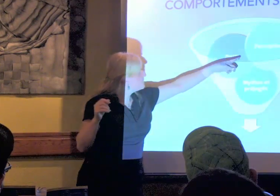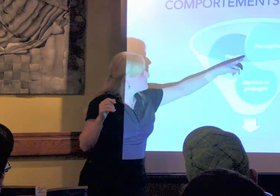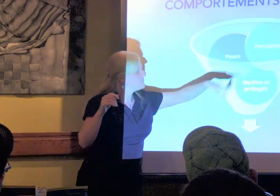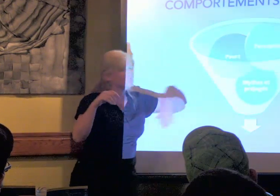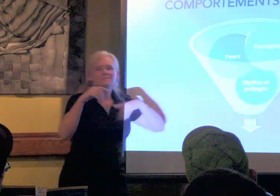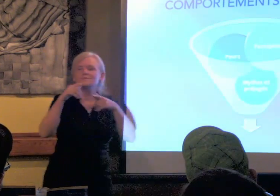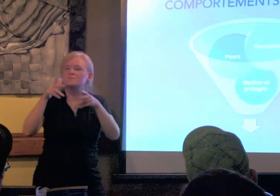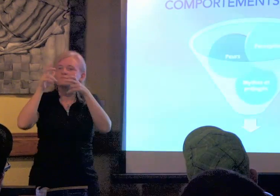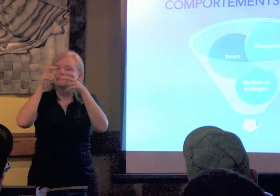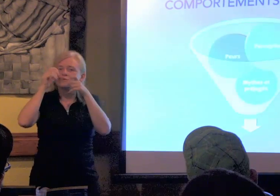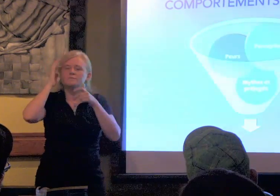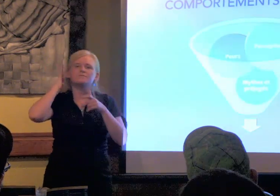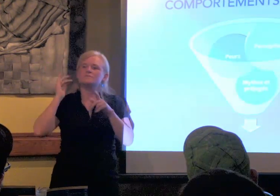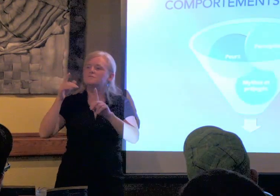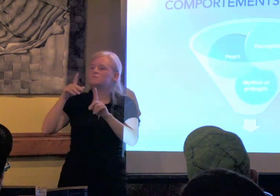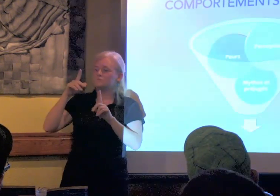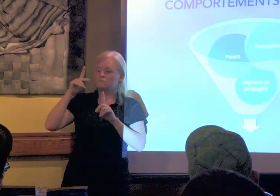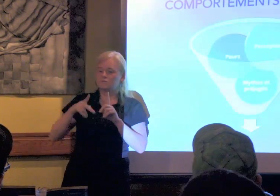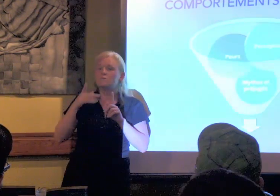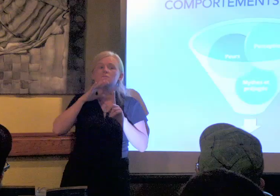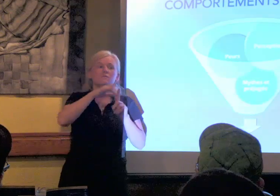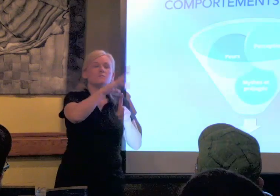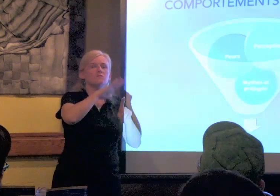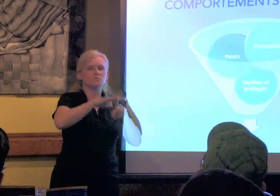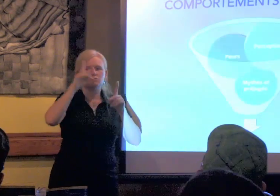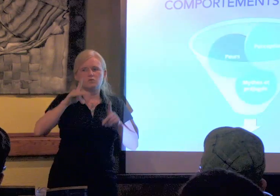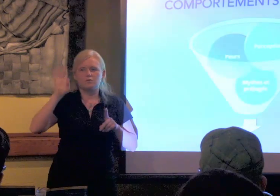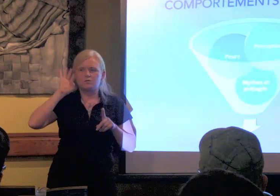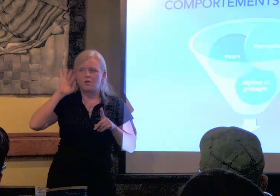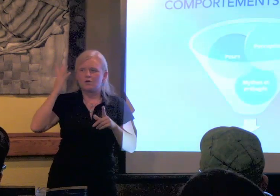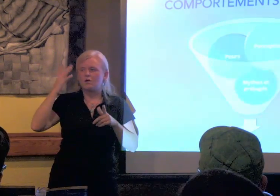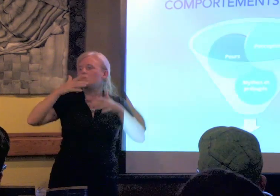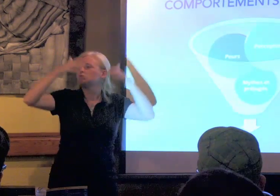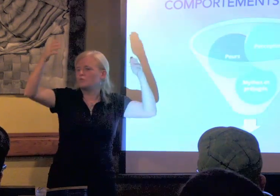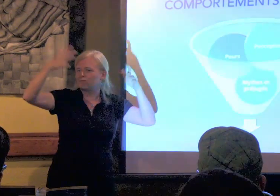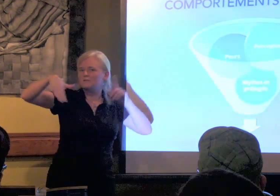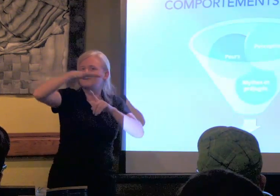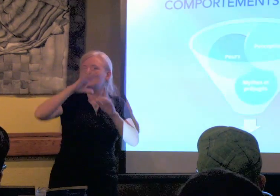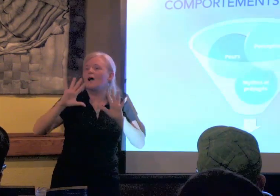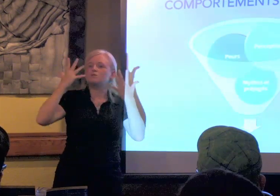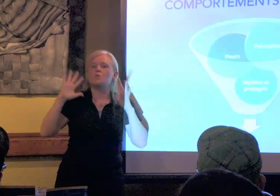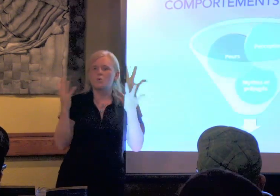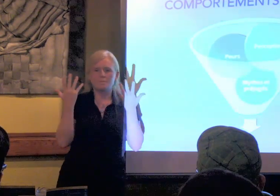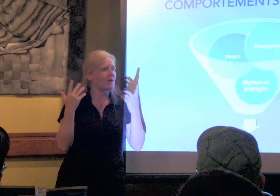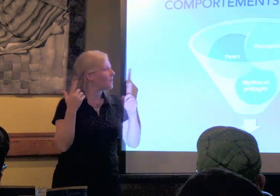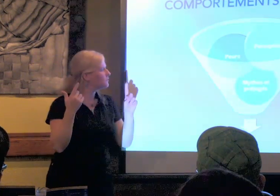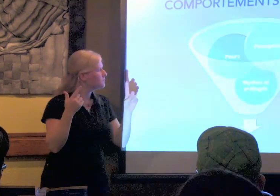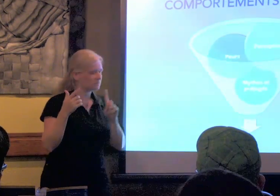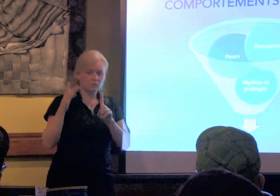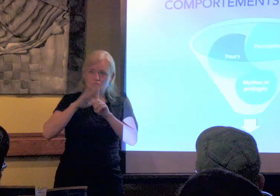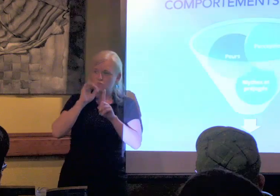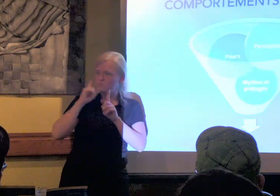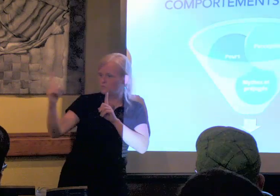Quels sont quelques-uns de nos. D'où viennent finalement nos comportements? De nos